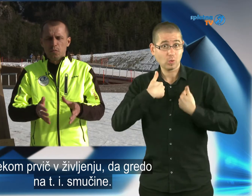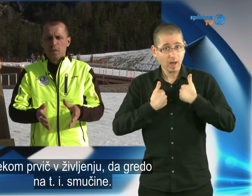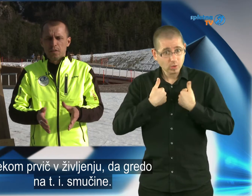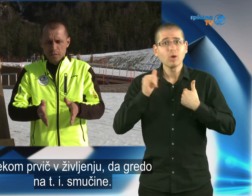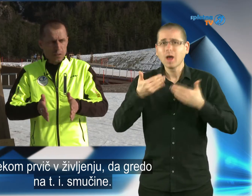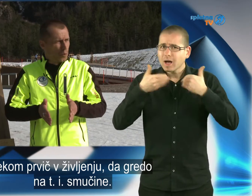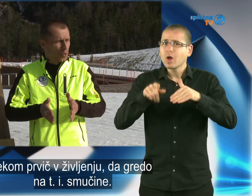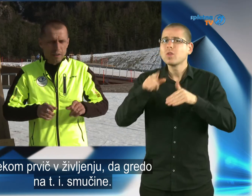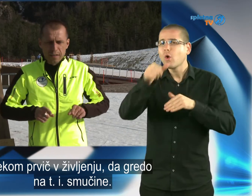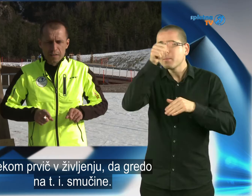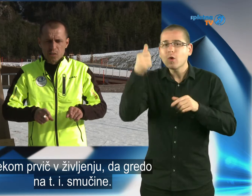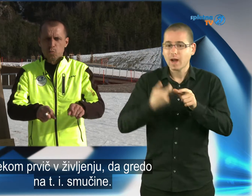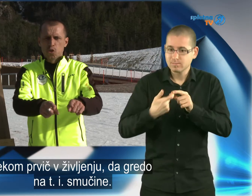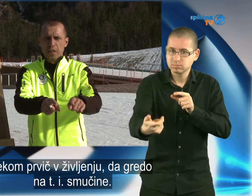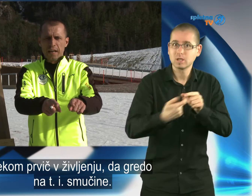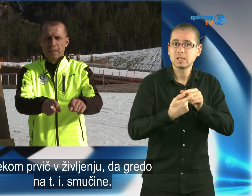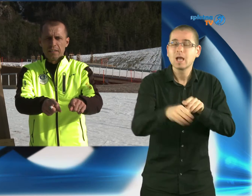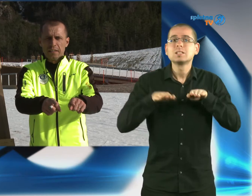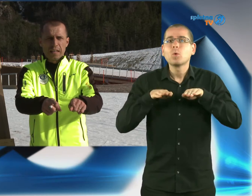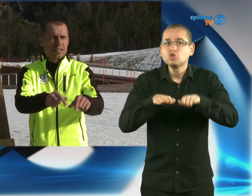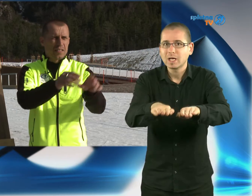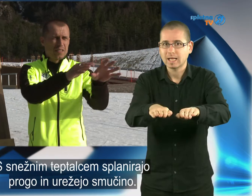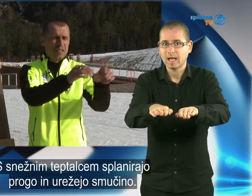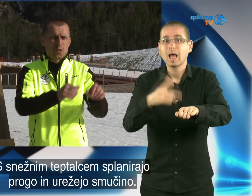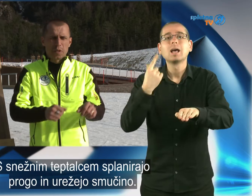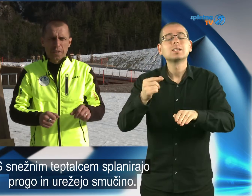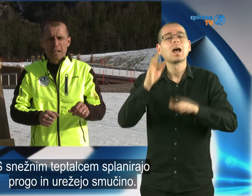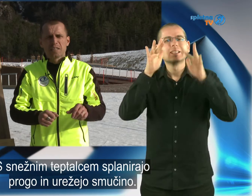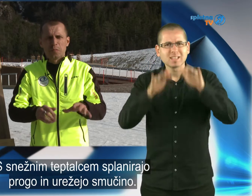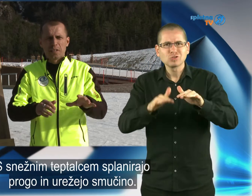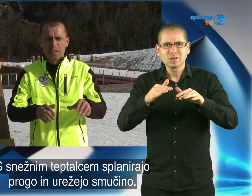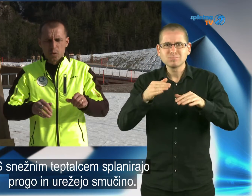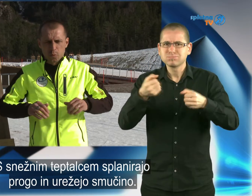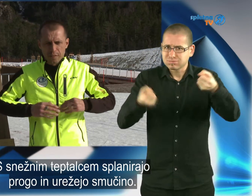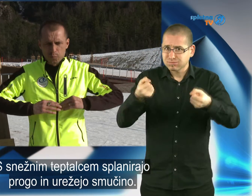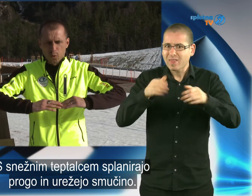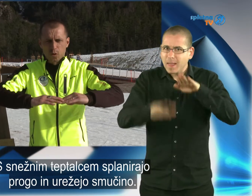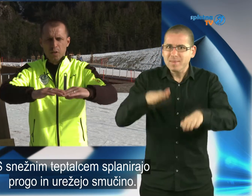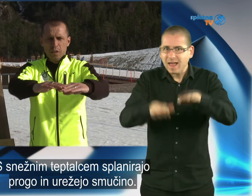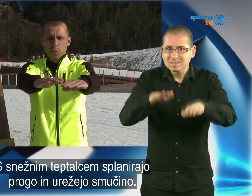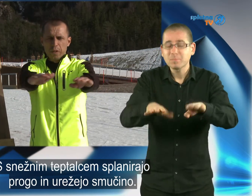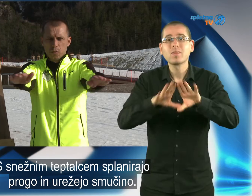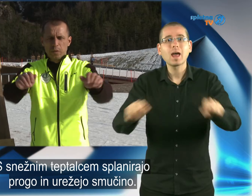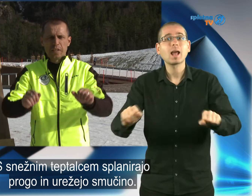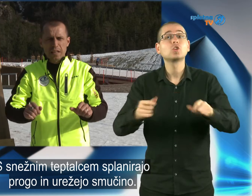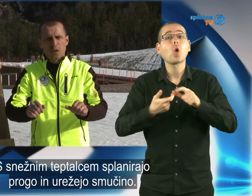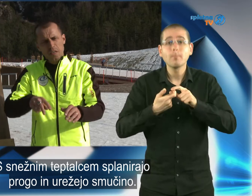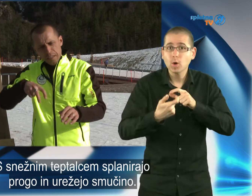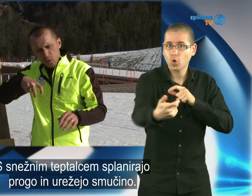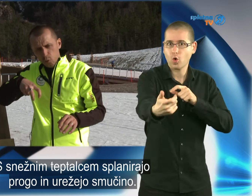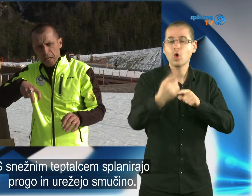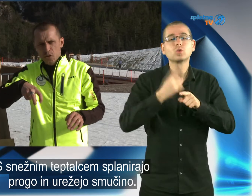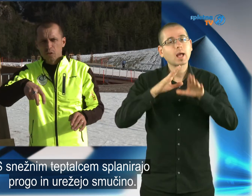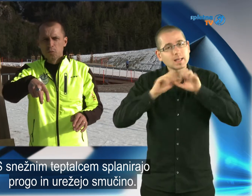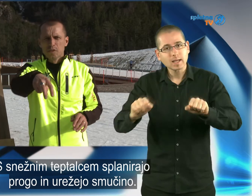gredo v tako imenovane smučine. Z snežnim teptalcem naredijo ponavadi progo, bom rekel, splanirajo